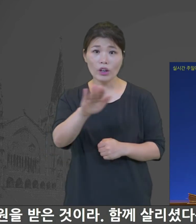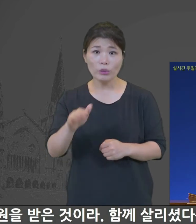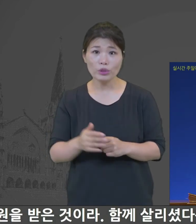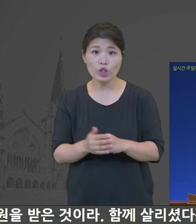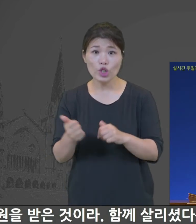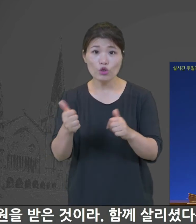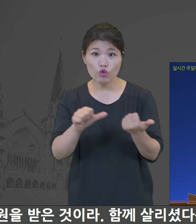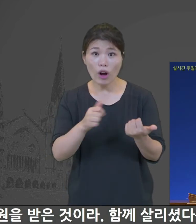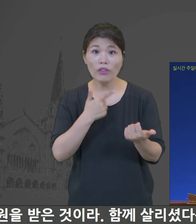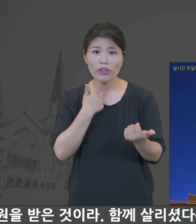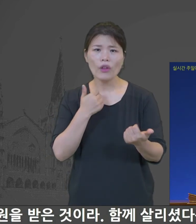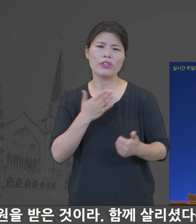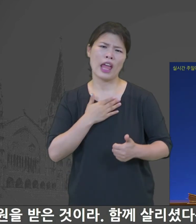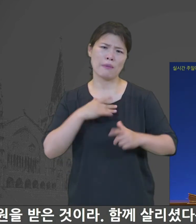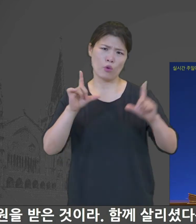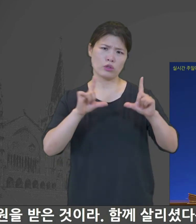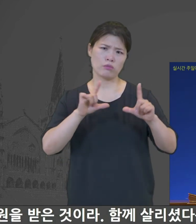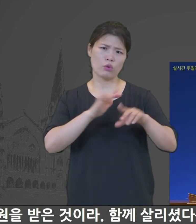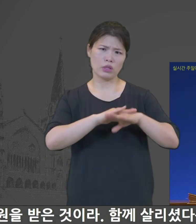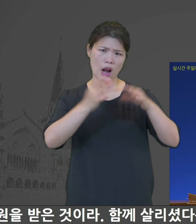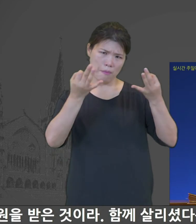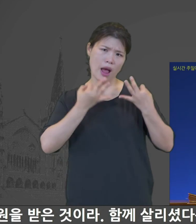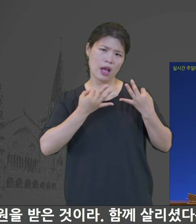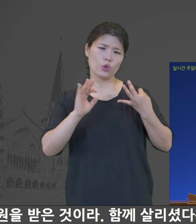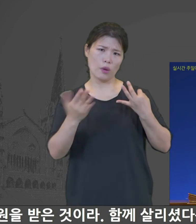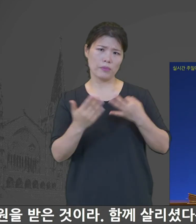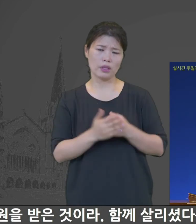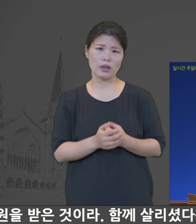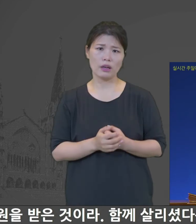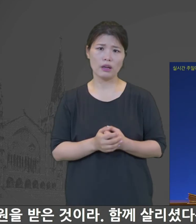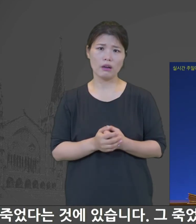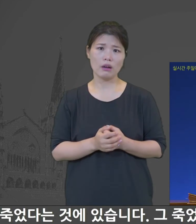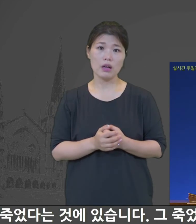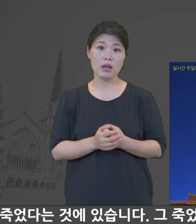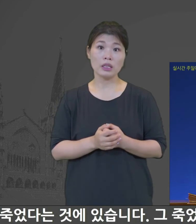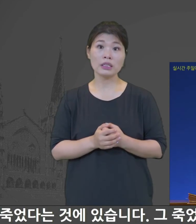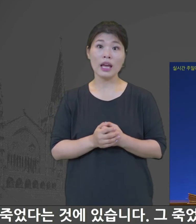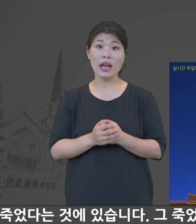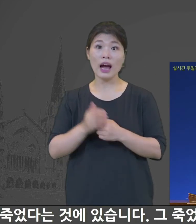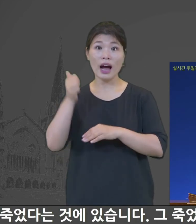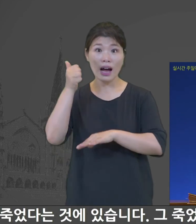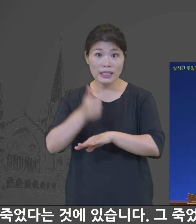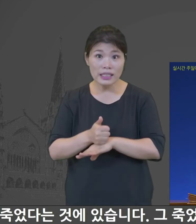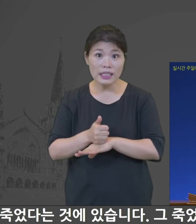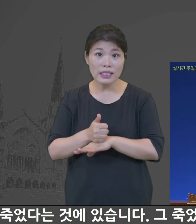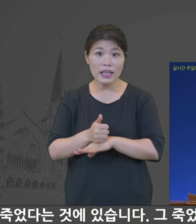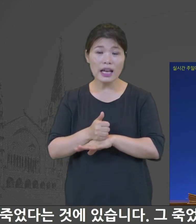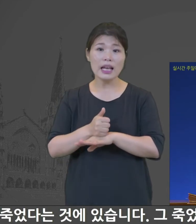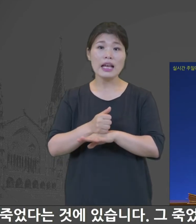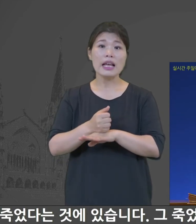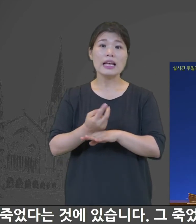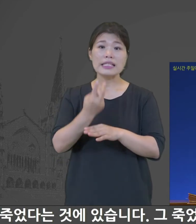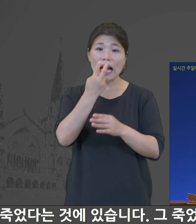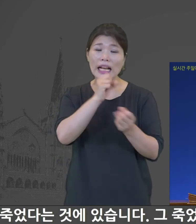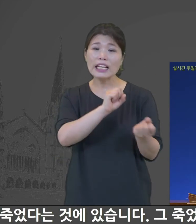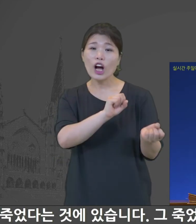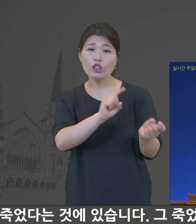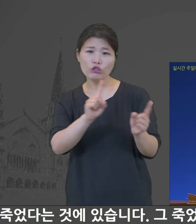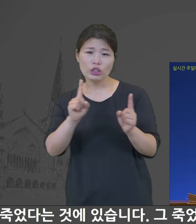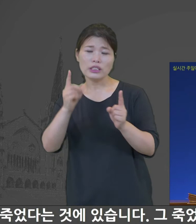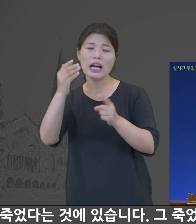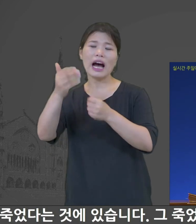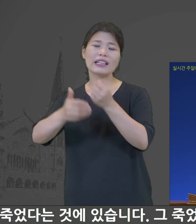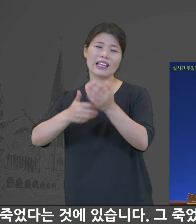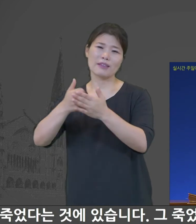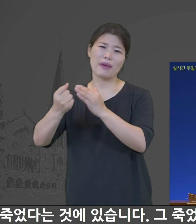모습도 잘 알아야 됩니다. 그래야 살리신 하나님의 능력,